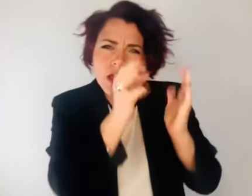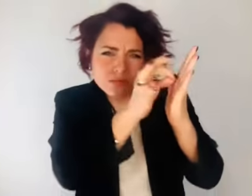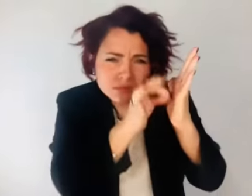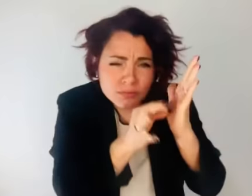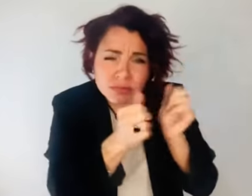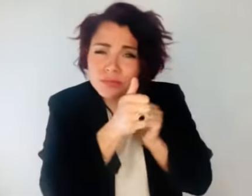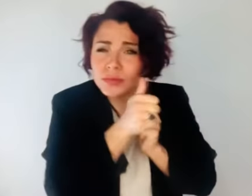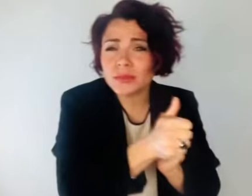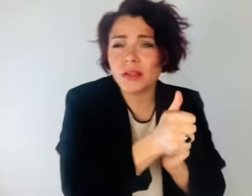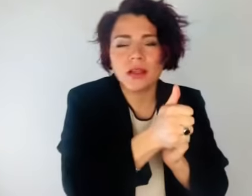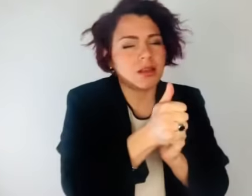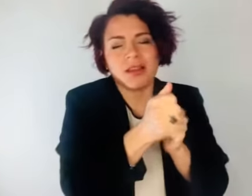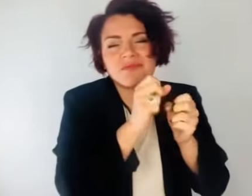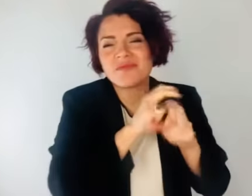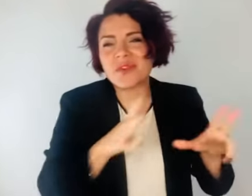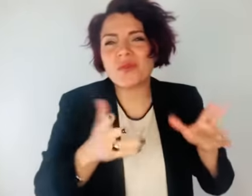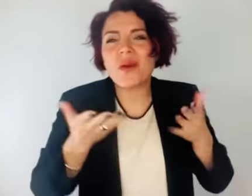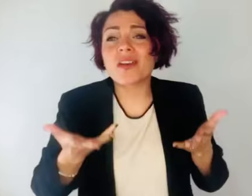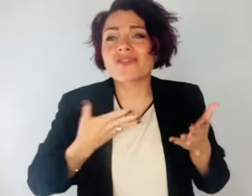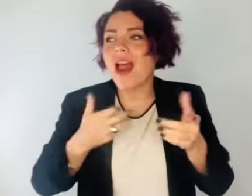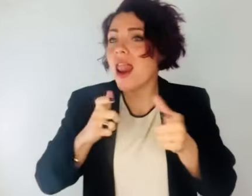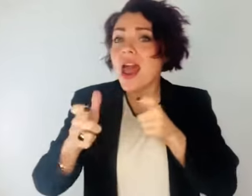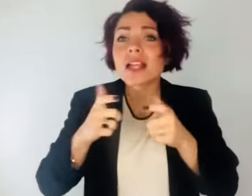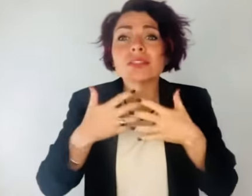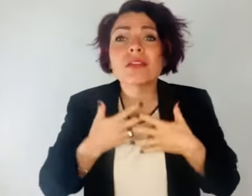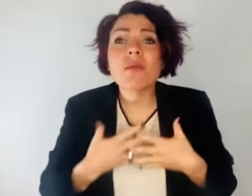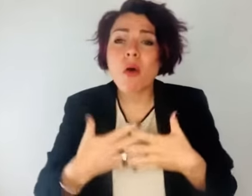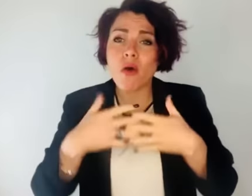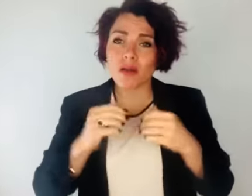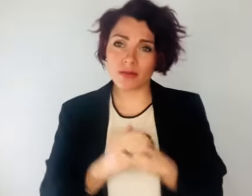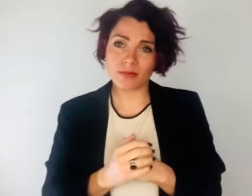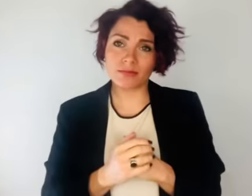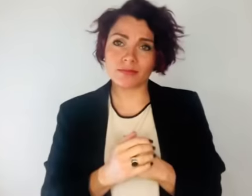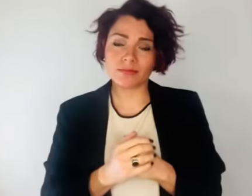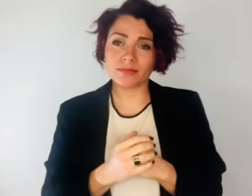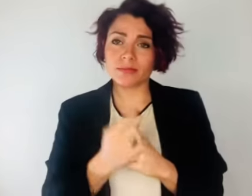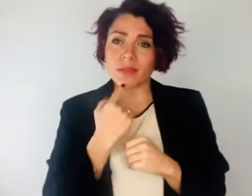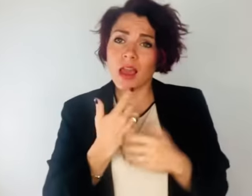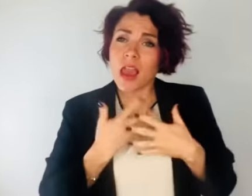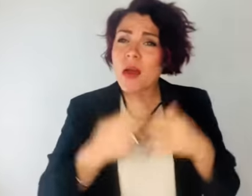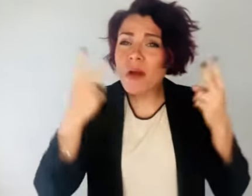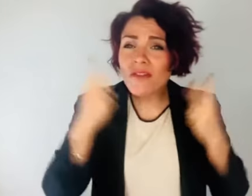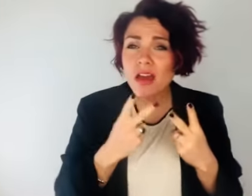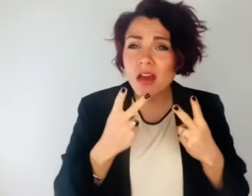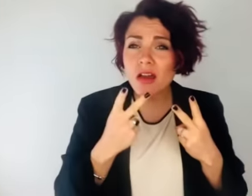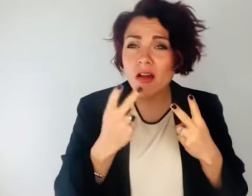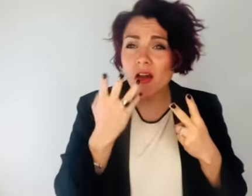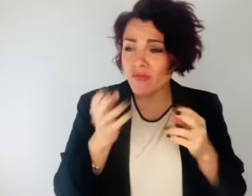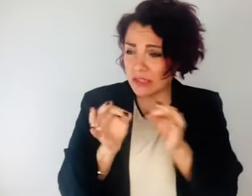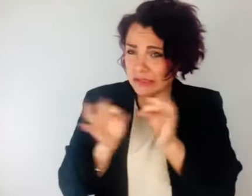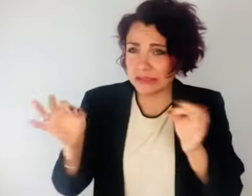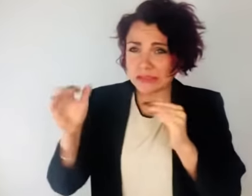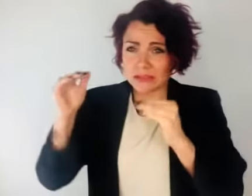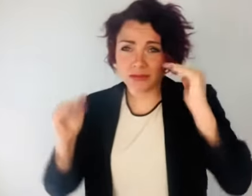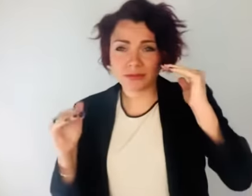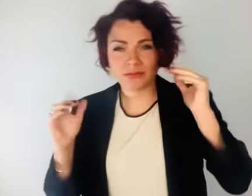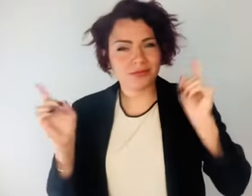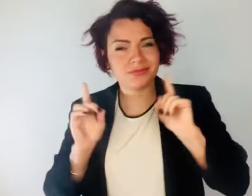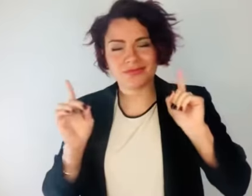legge come mezzo di rapporto con dio perché ora c'è una comunicazione d'amore chi veramente ama non mette delle differenze